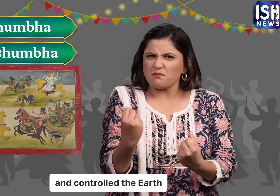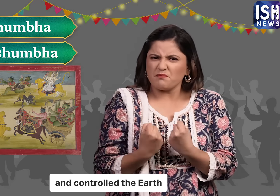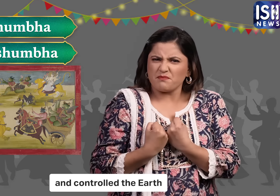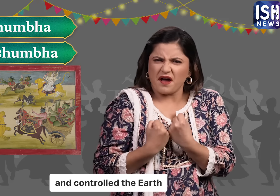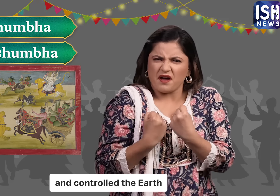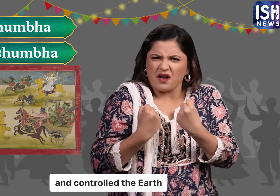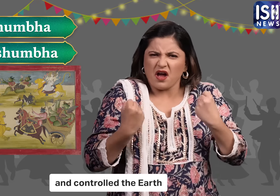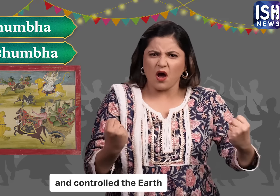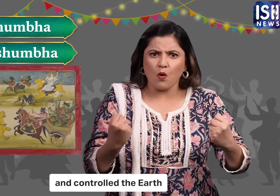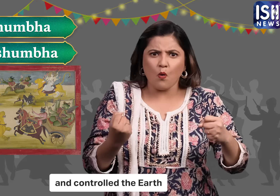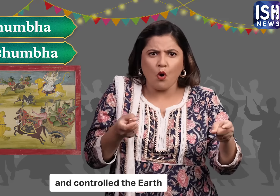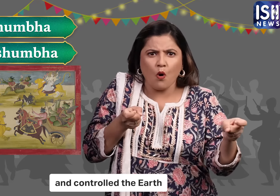और पृथ्वी पर